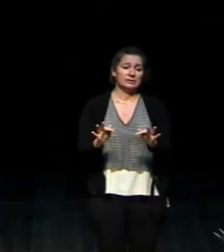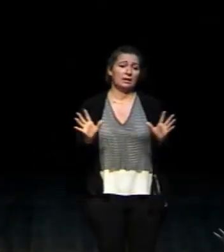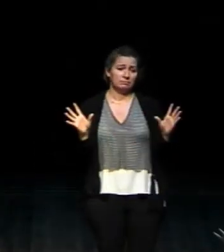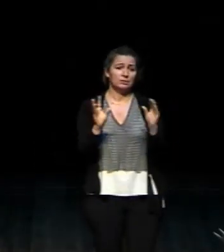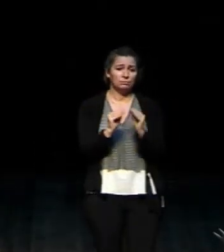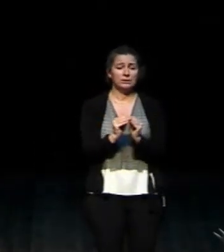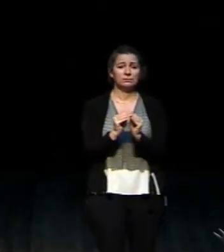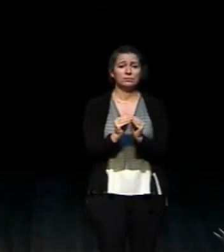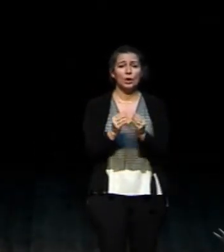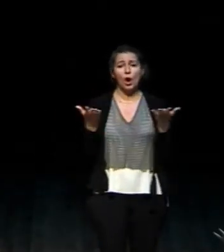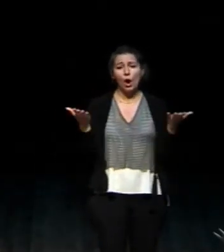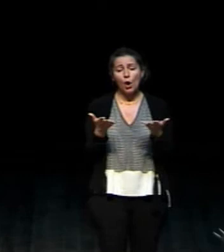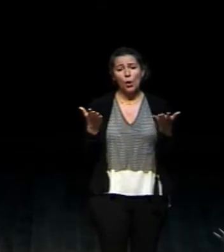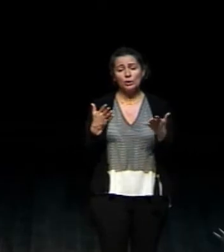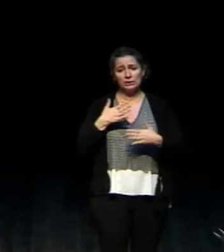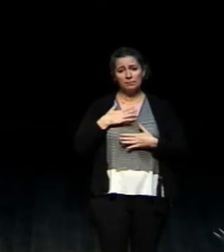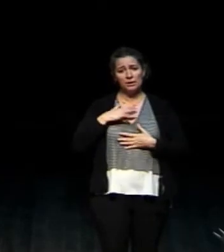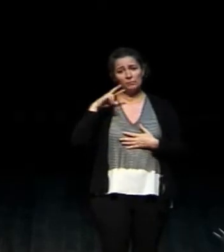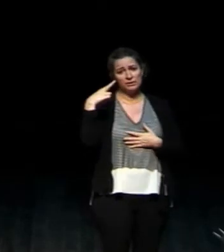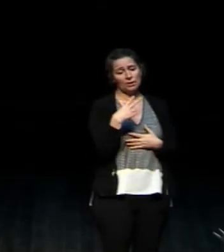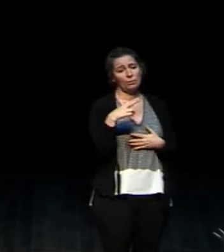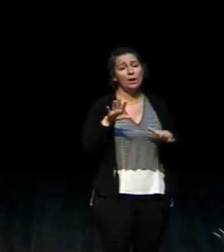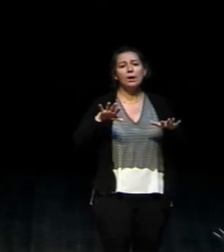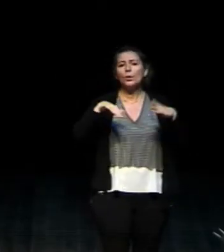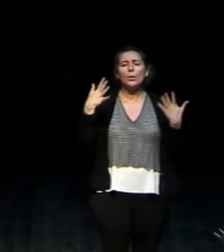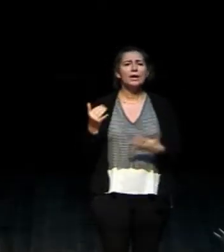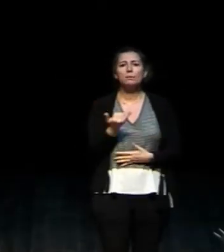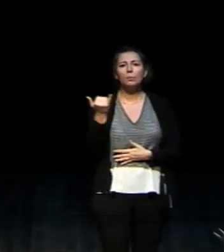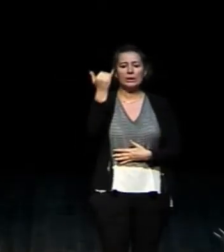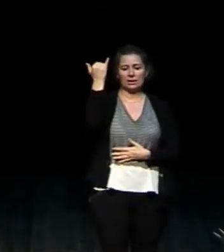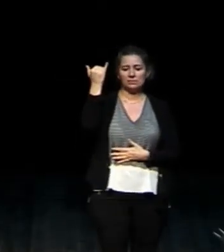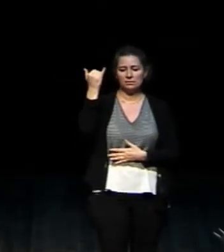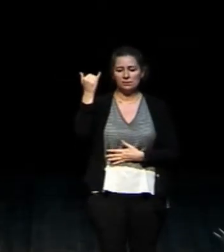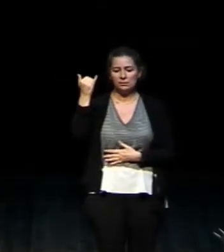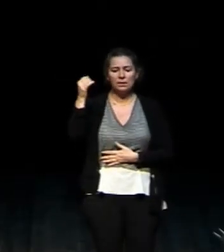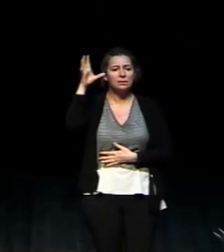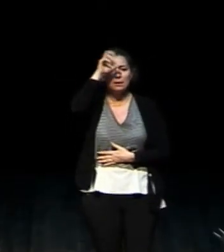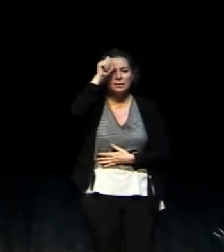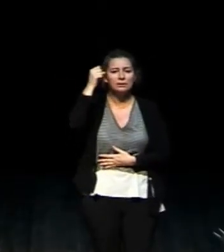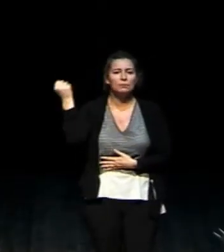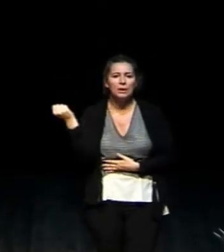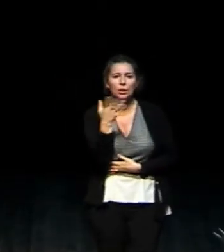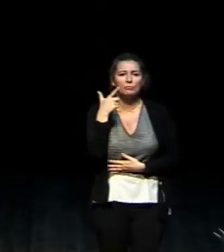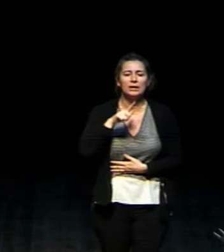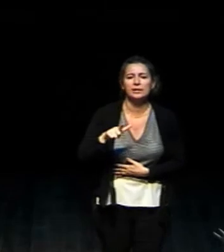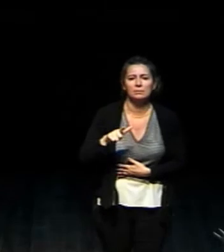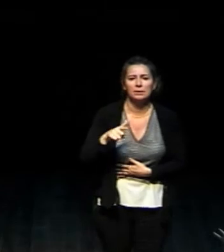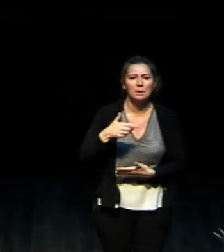E daí, qual a importância de se aprender uma nova língua? Qual seria a importância de se aprender uma